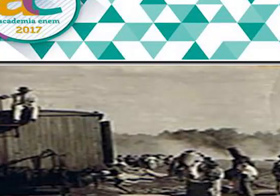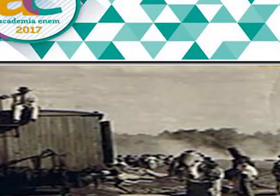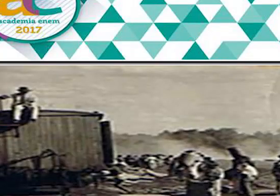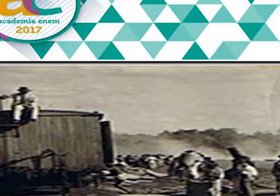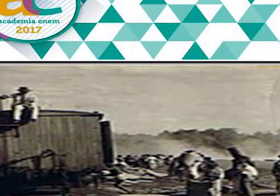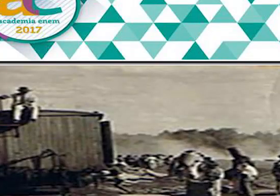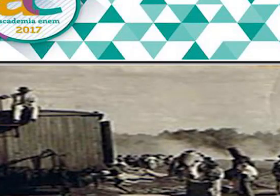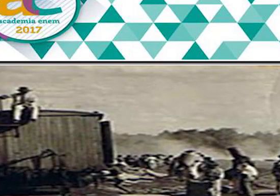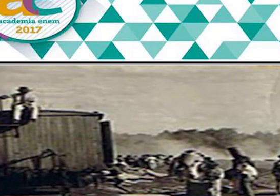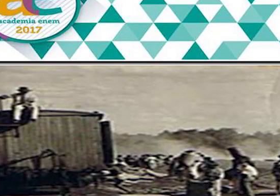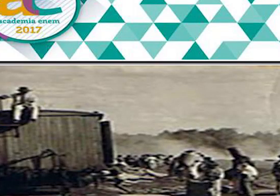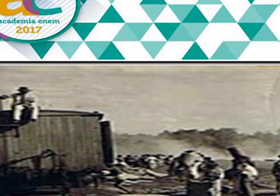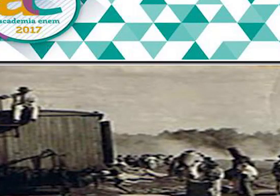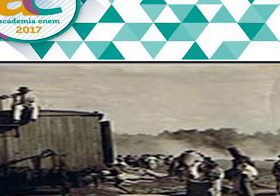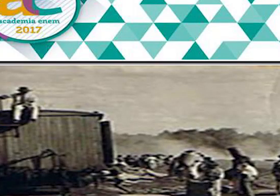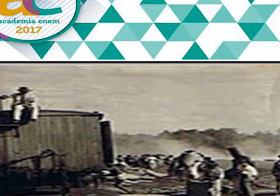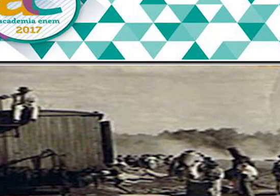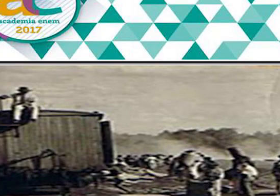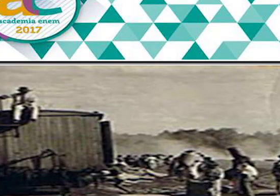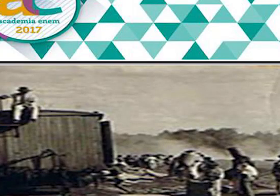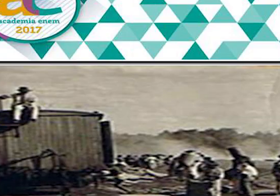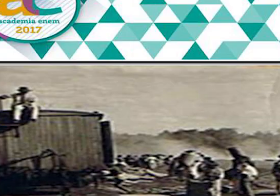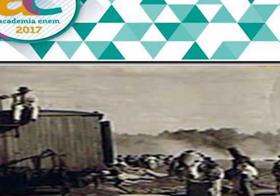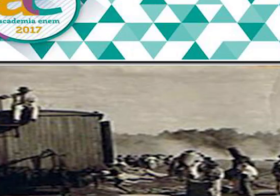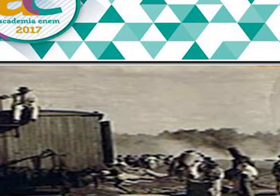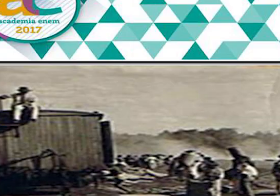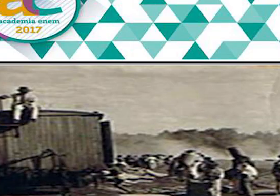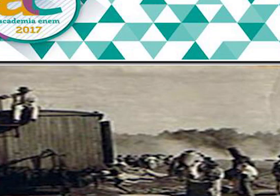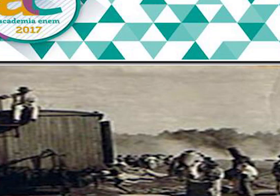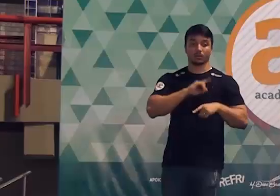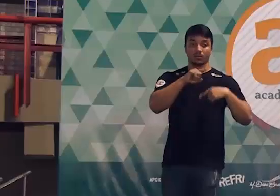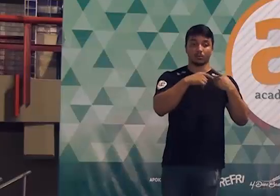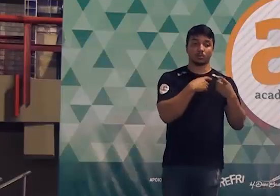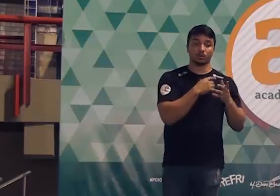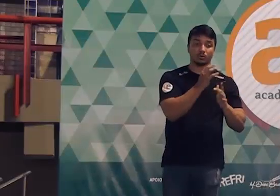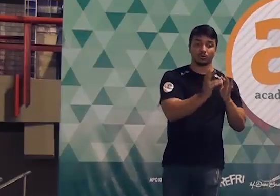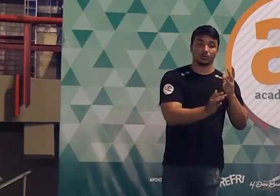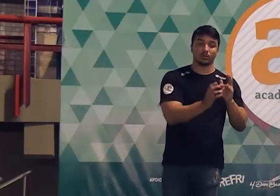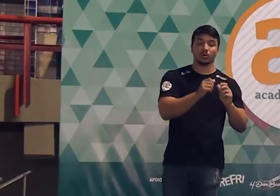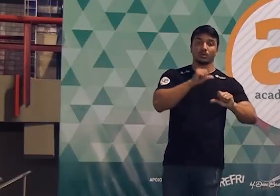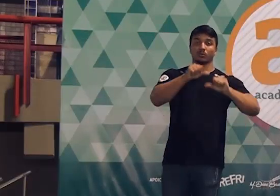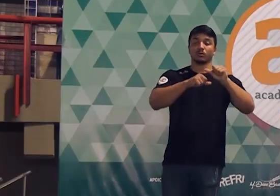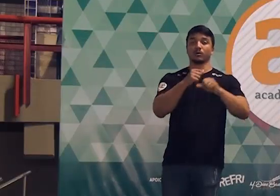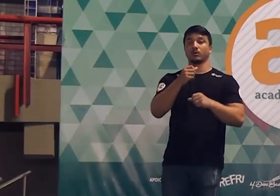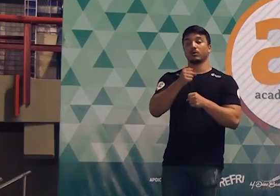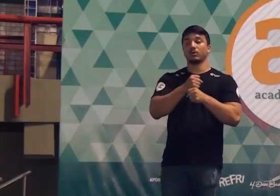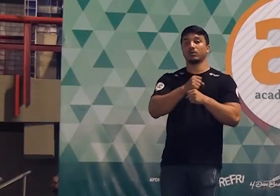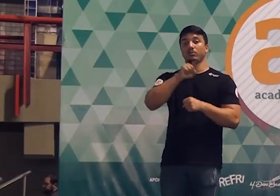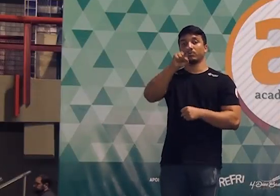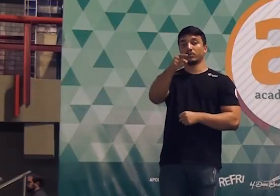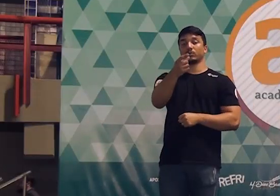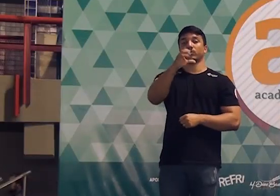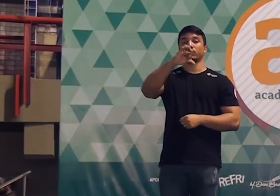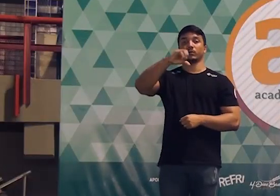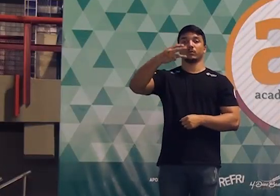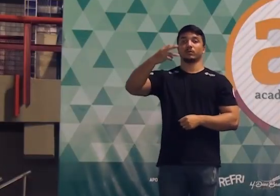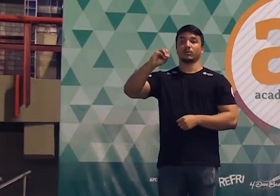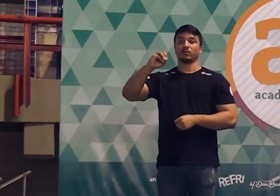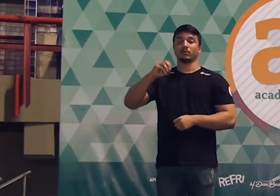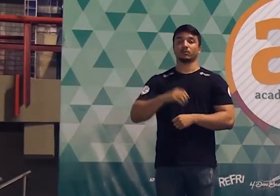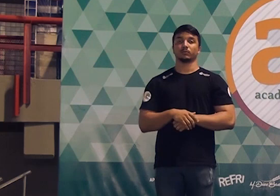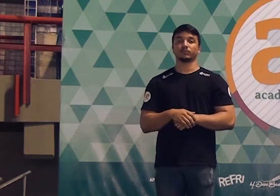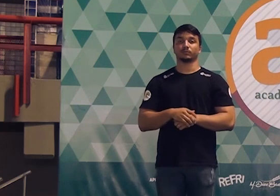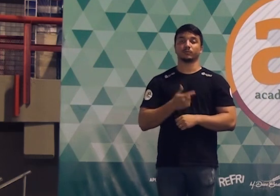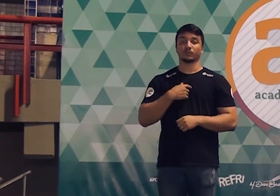moçada queimando o café no Brasil. Trigueiro, depois da queima de café, Revolução de 1930. Seu Getúlio